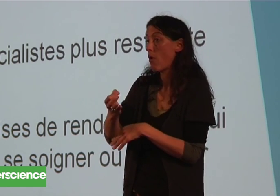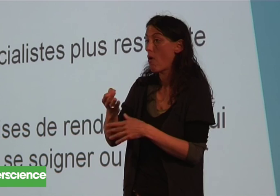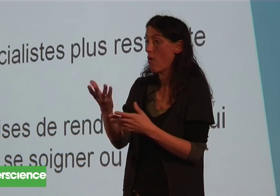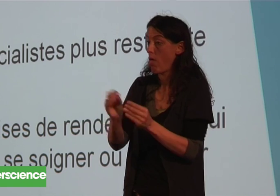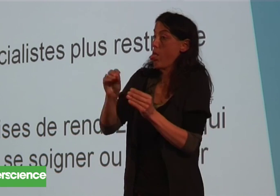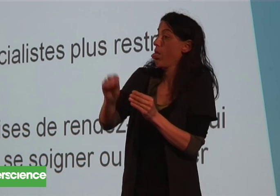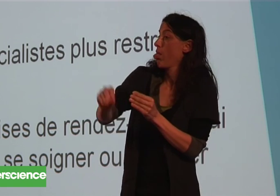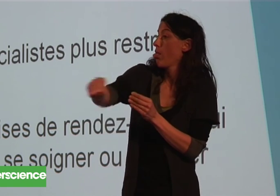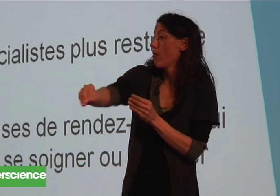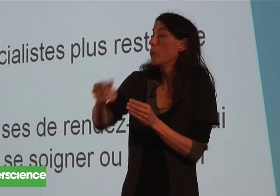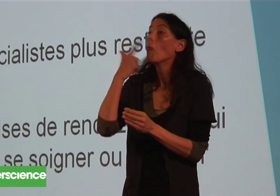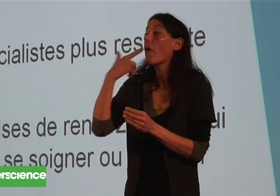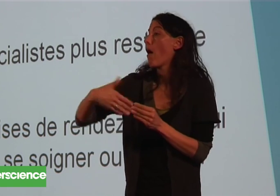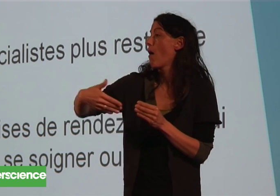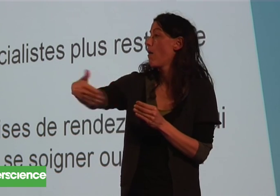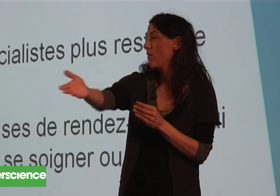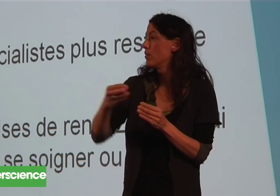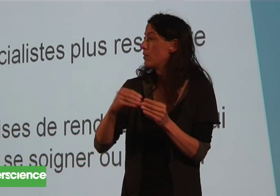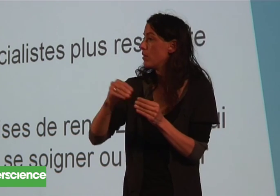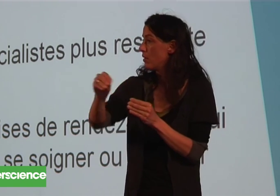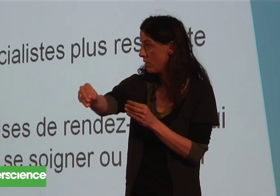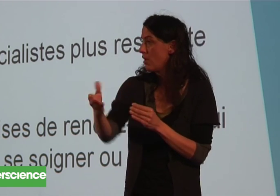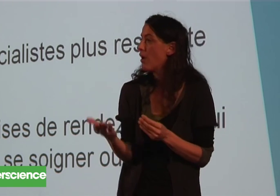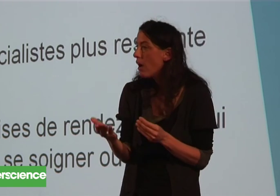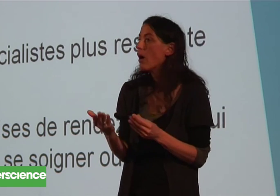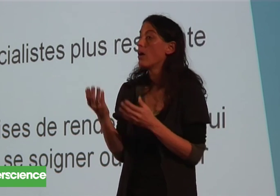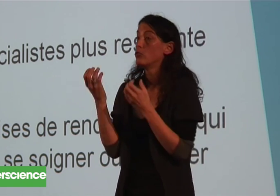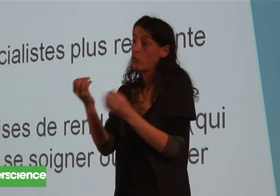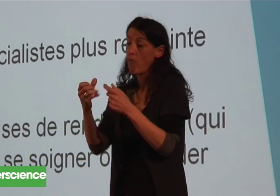18%, cela va fréquemment les empêcher de se soigner.